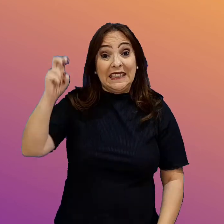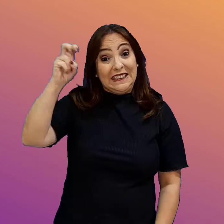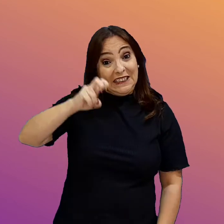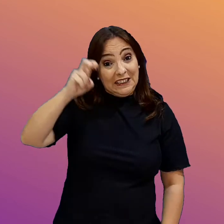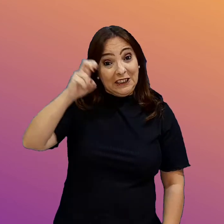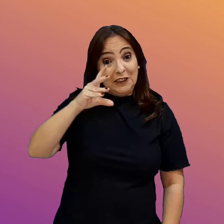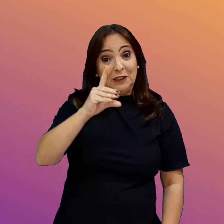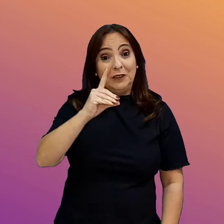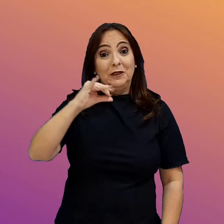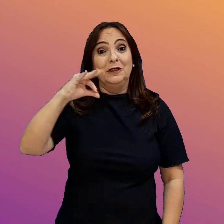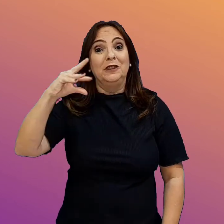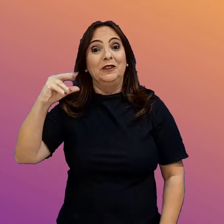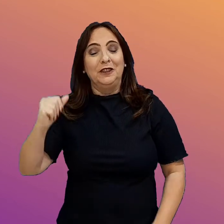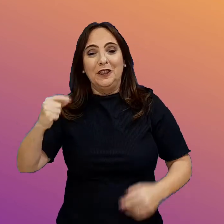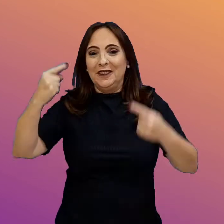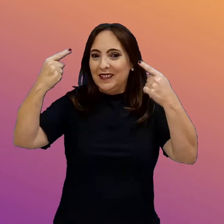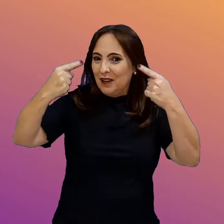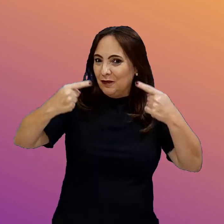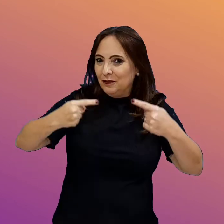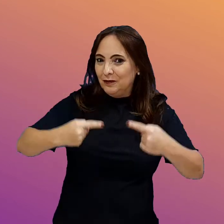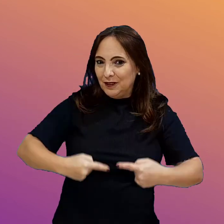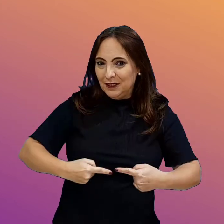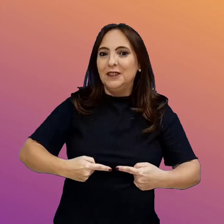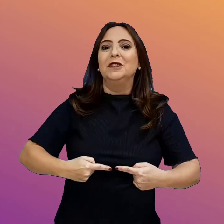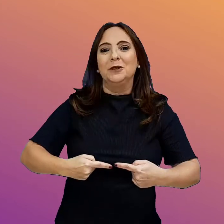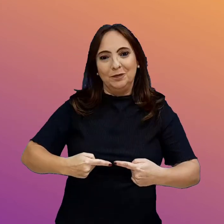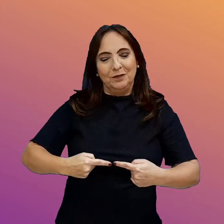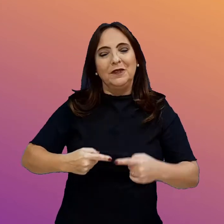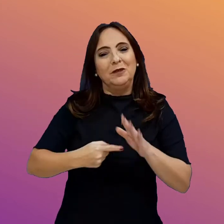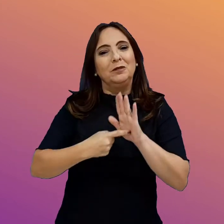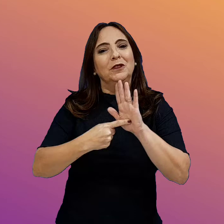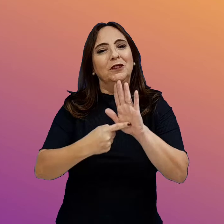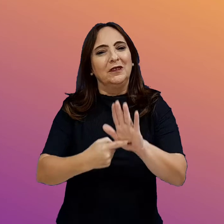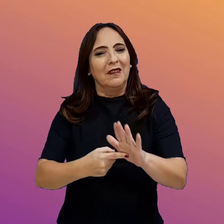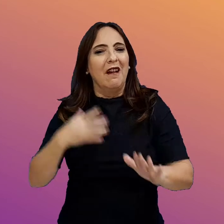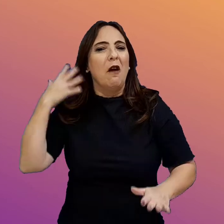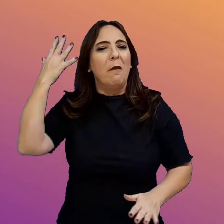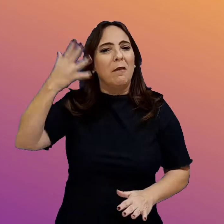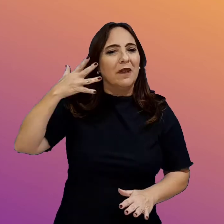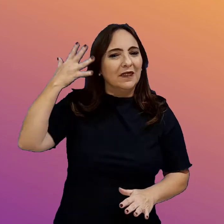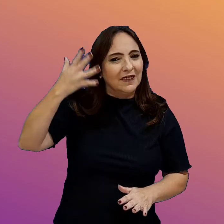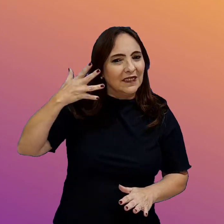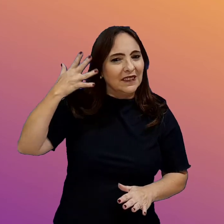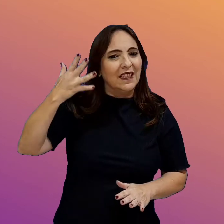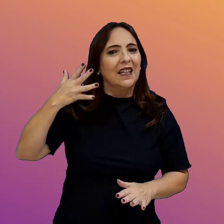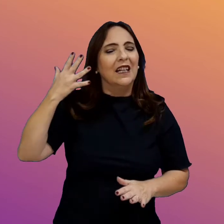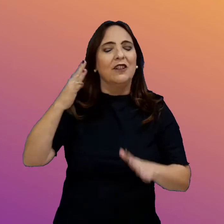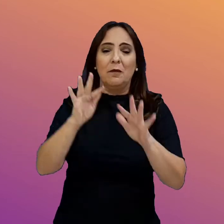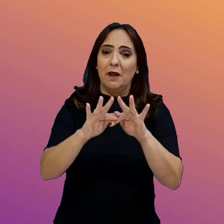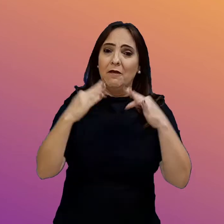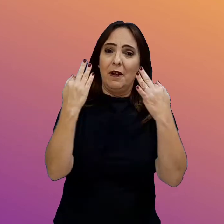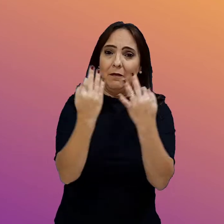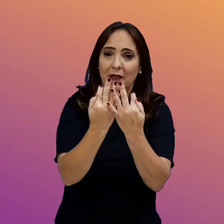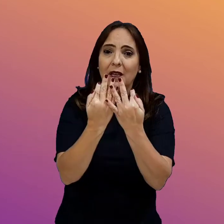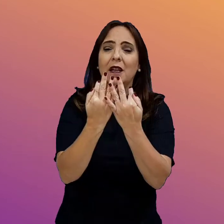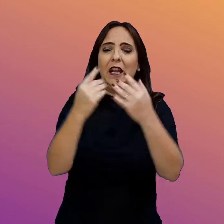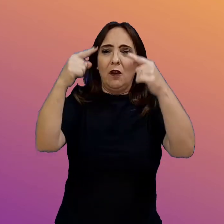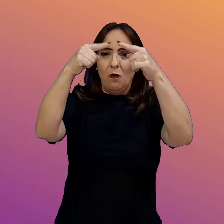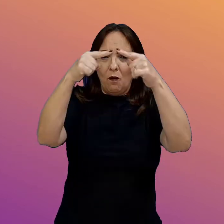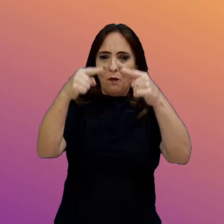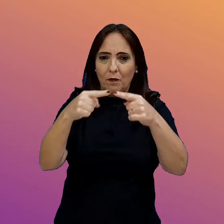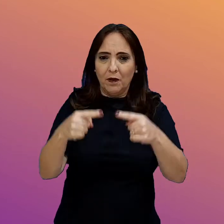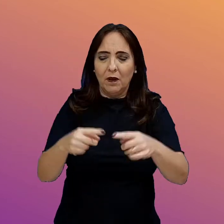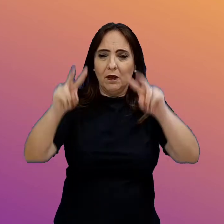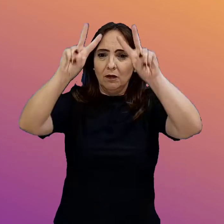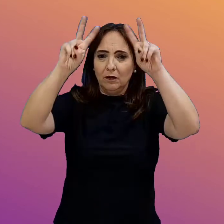5º dia, né, nesse desafio de trazer uma mensagem para os adultos, para as famílias, a respeito dos temas que as crianças estão